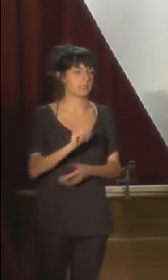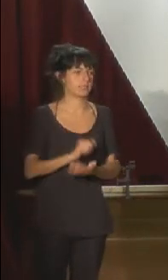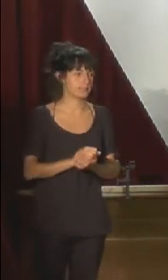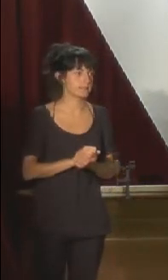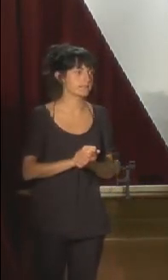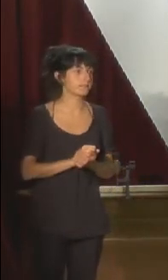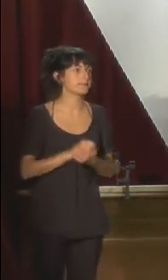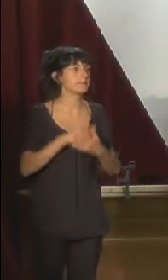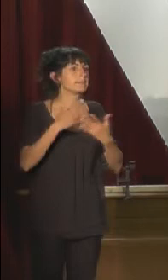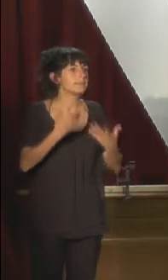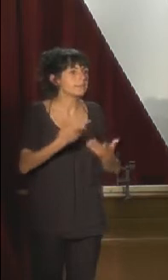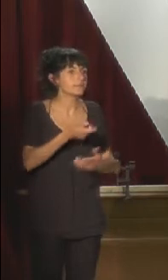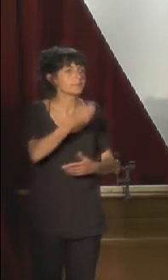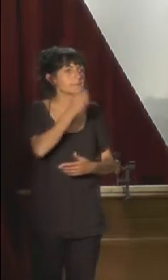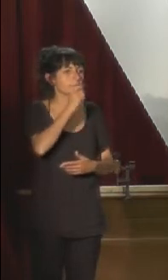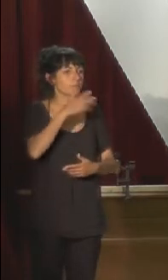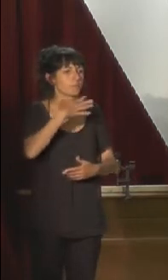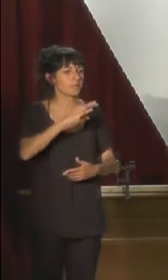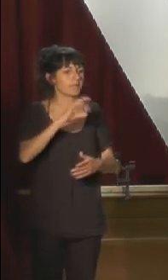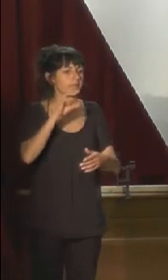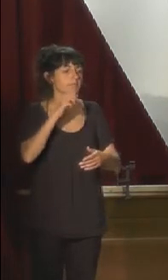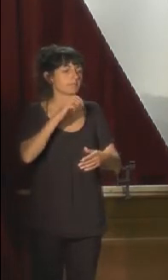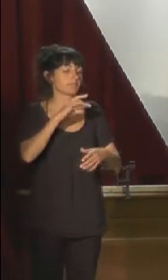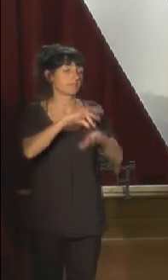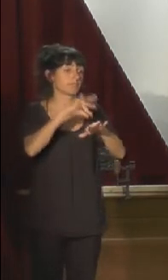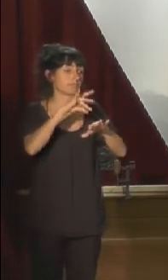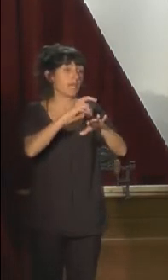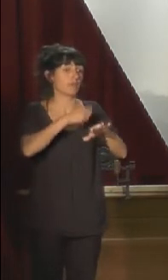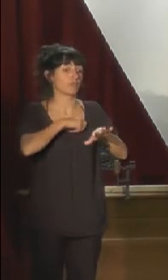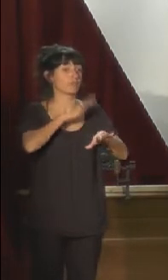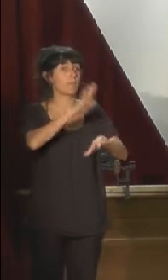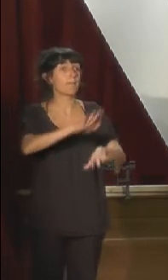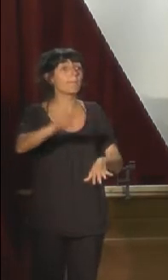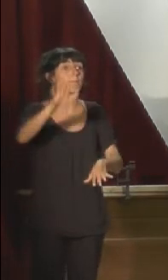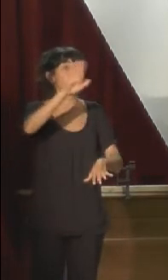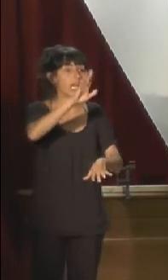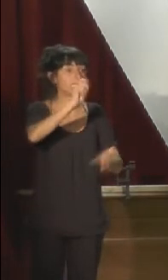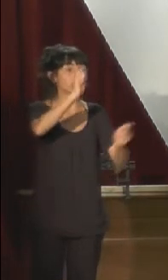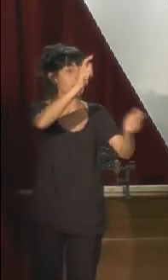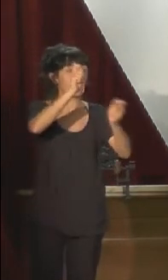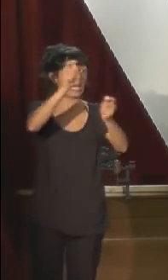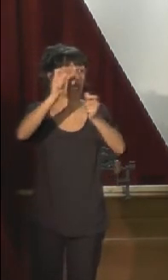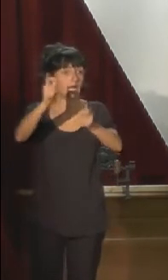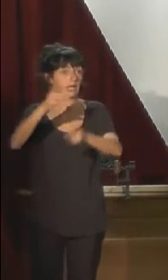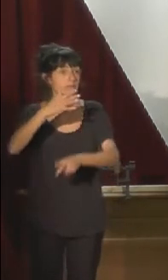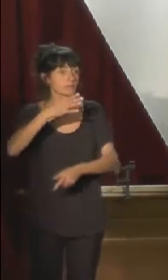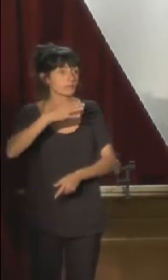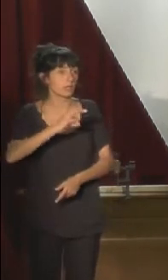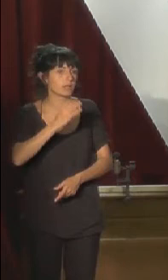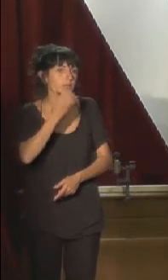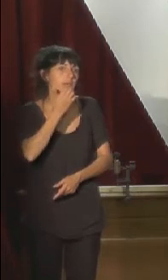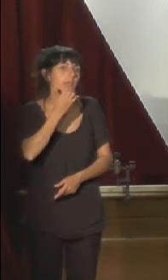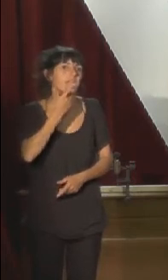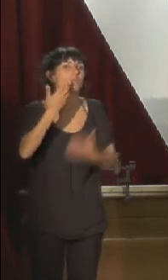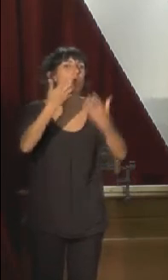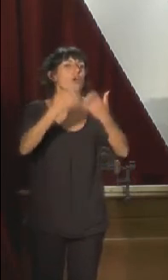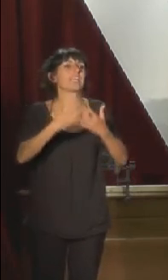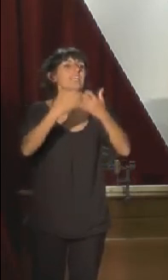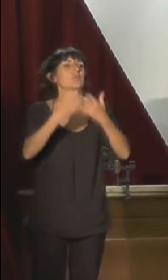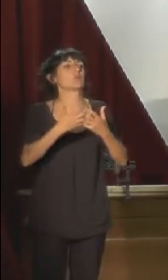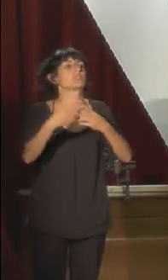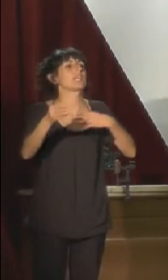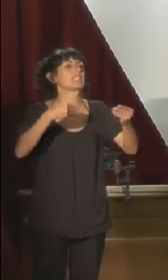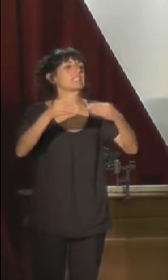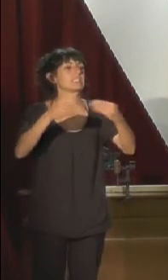ao sistema de saúde dun país tamén. A maiores, a industria textil, a maiores, tantas outras, para as